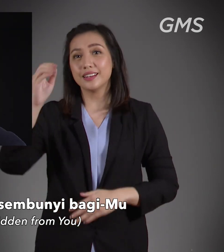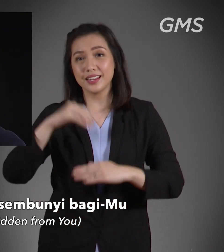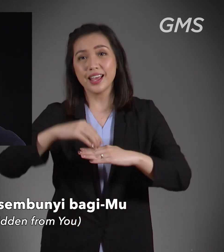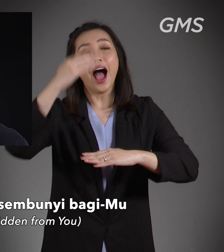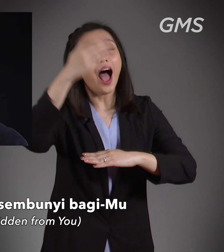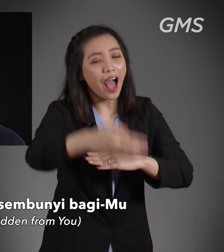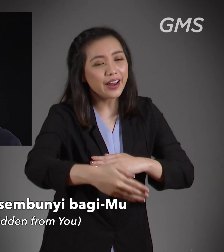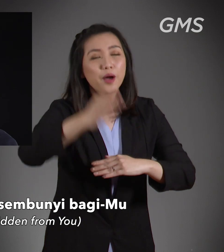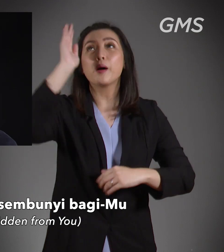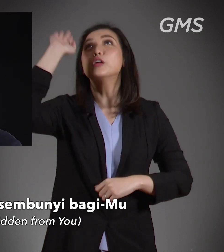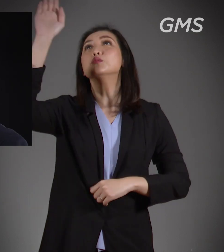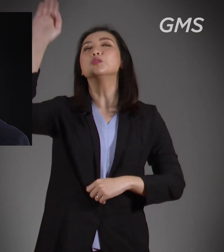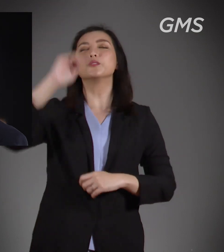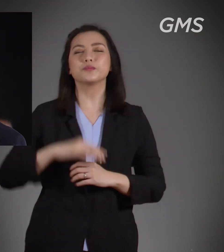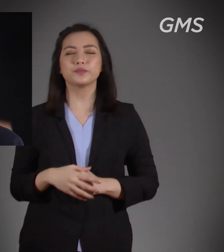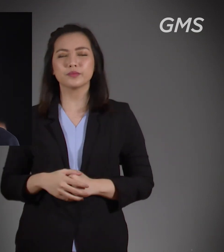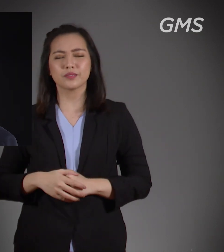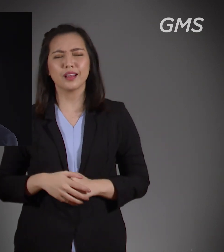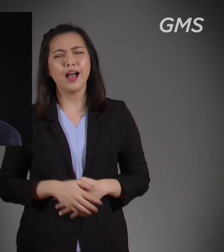tersembunyi bagimu.